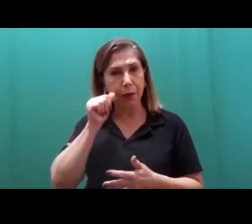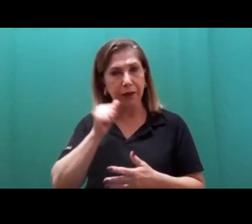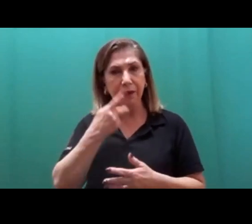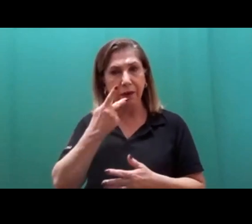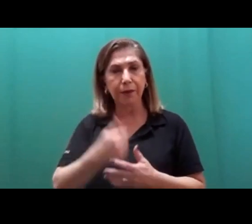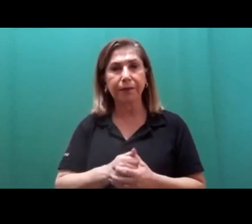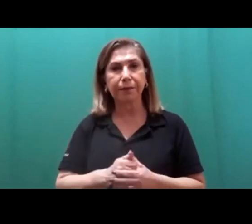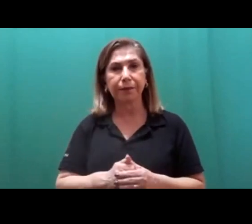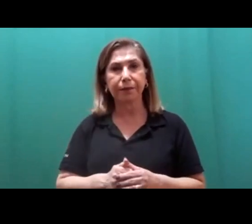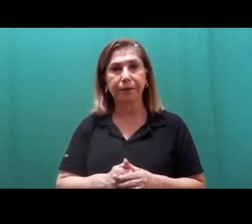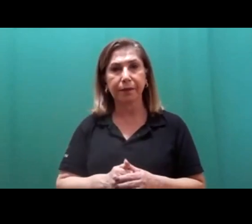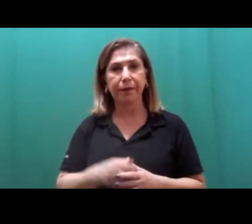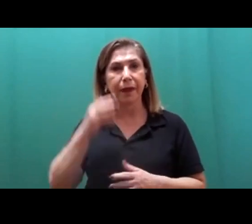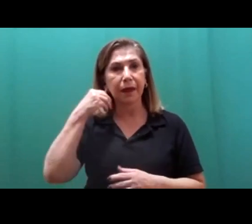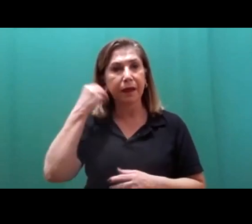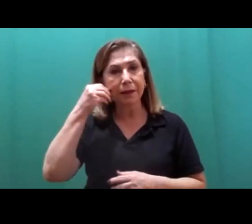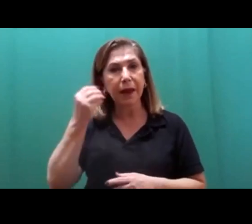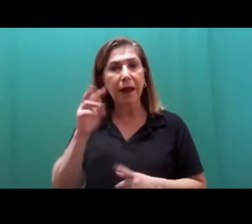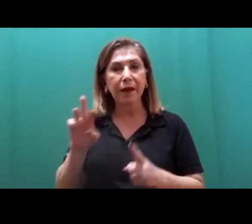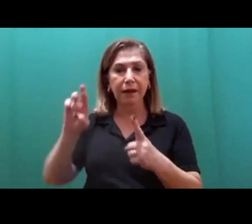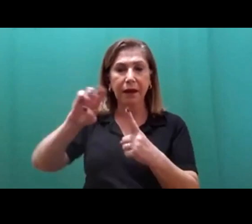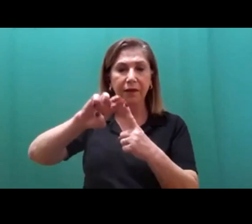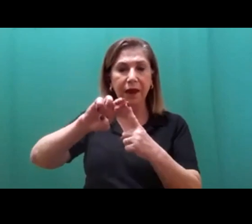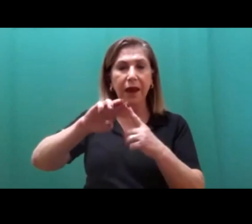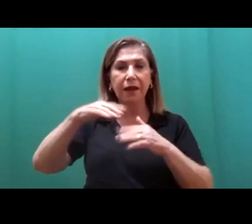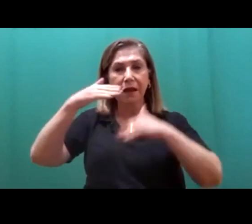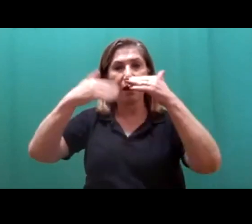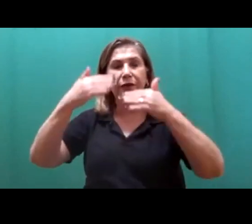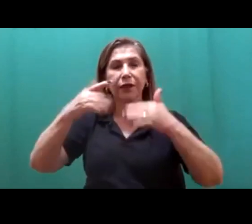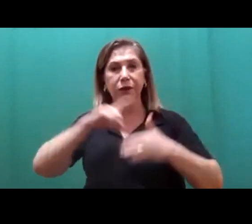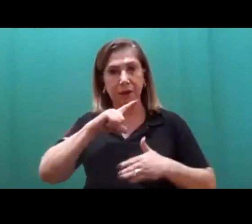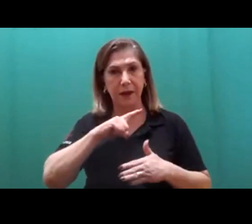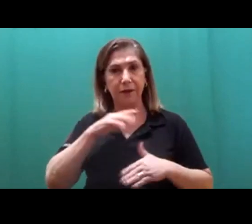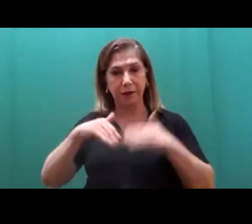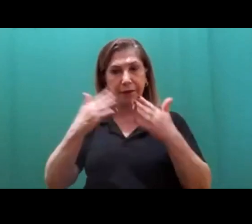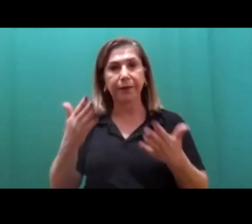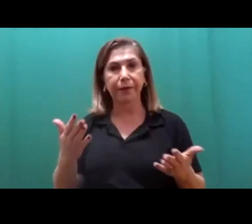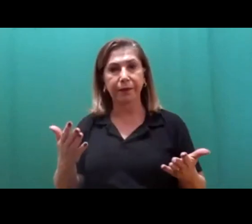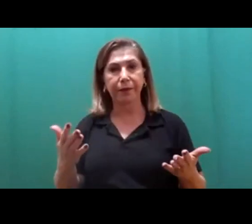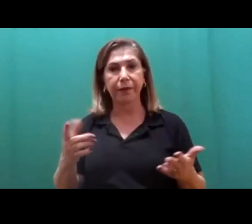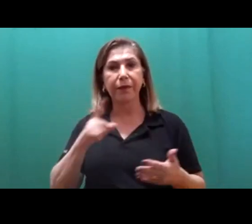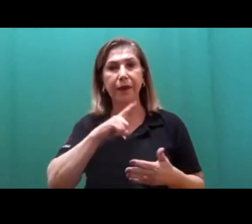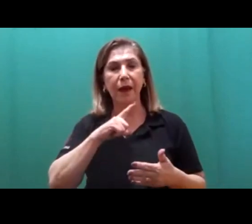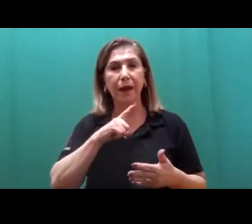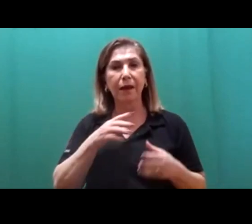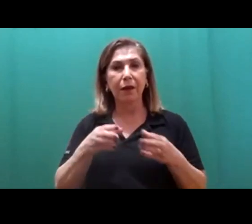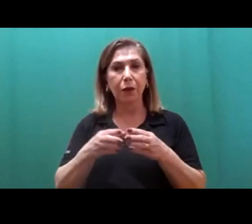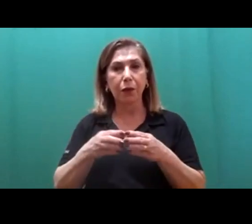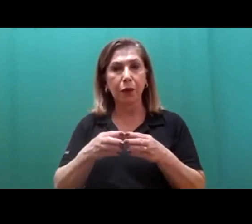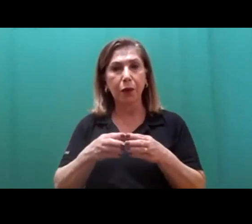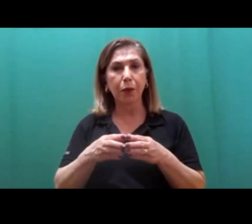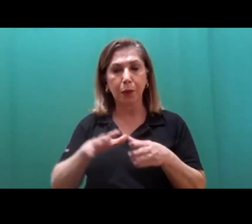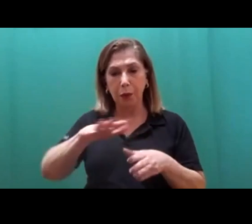essa, né, experiências, referências, né, avanços nesse sentido, e trazendo aí mais uma camada, que é a questão do local